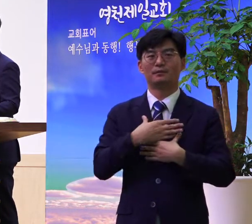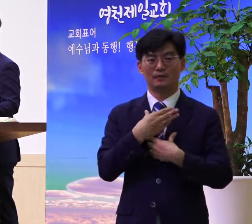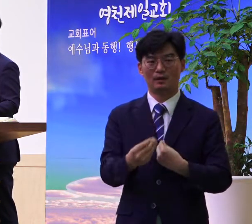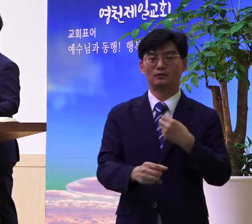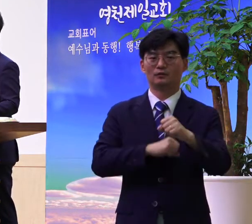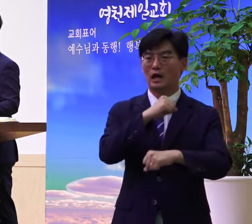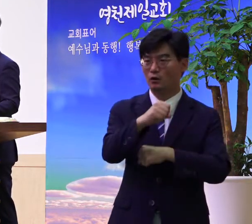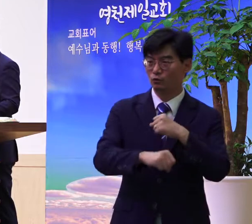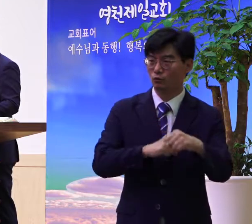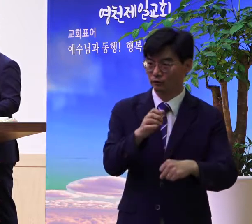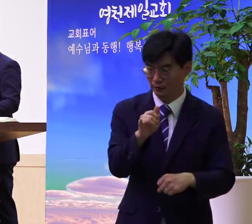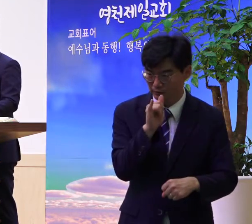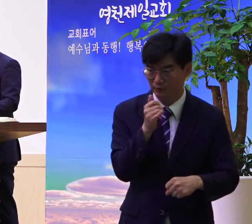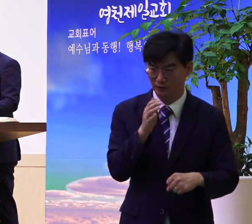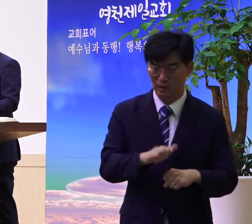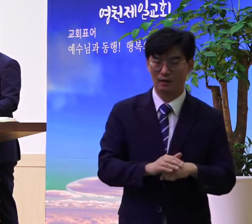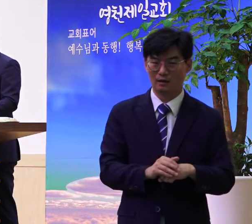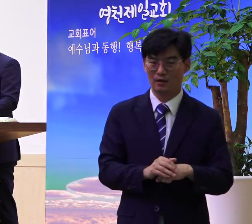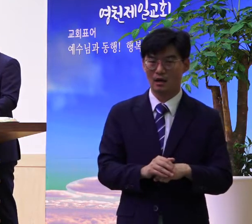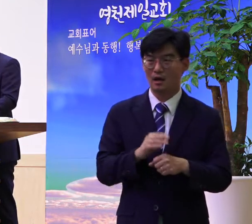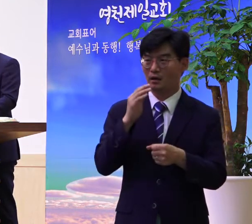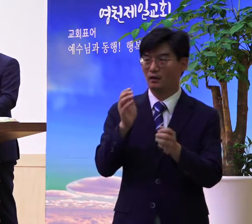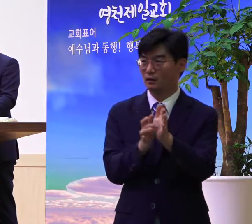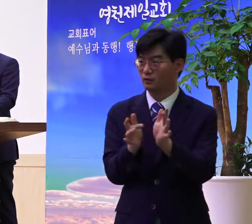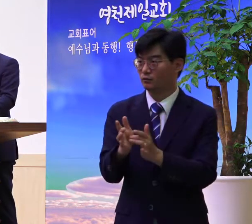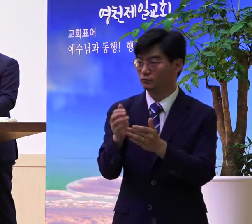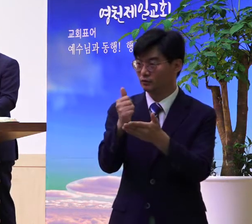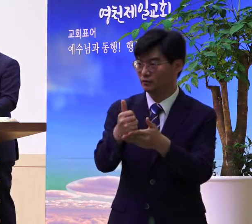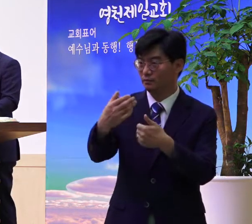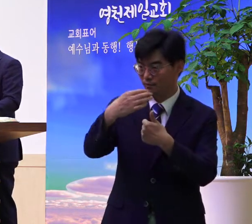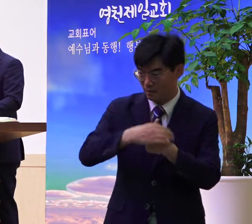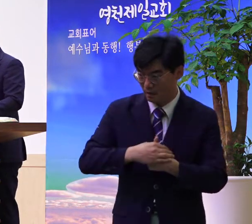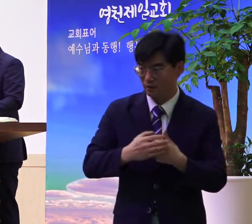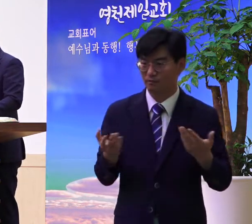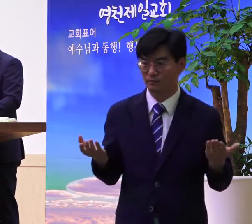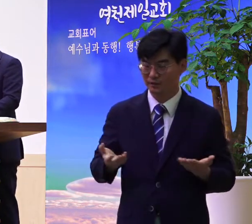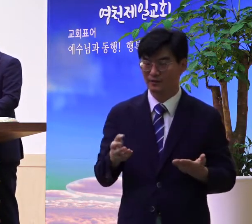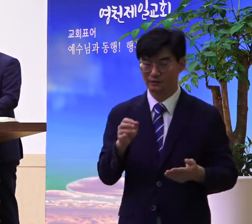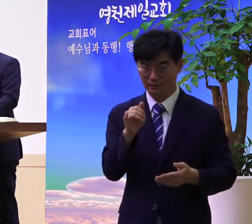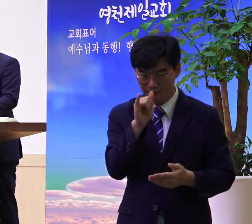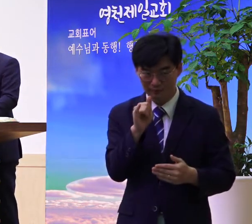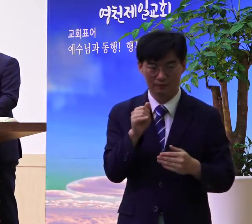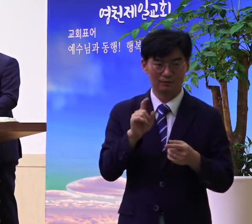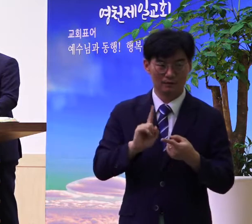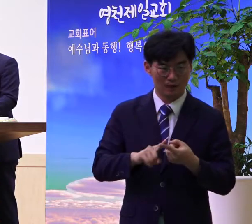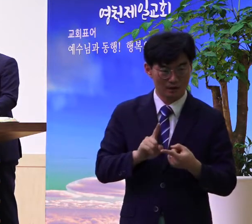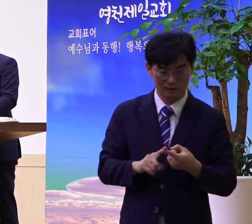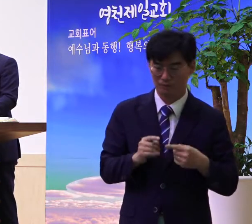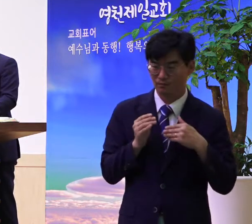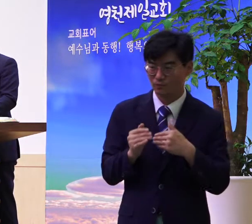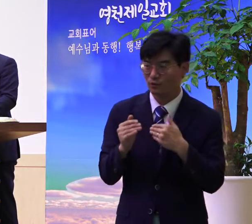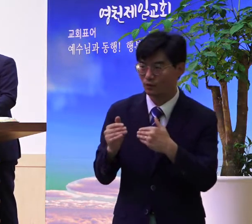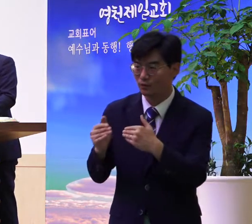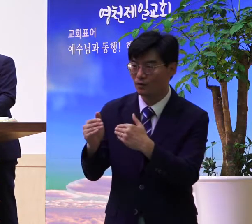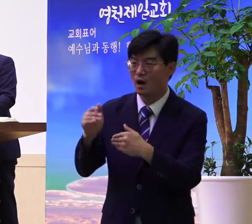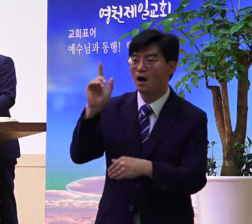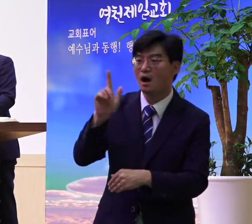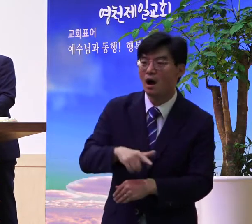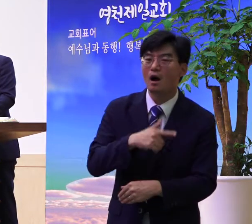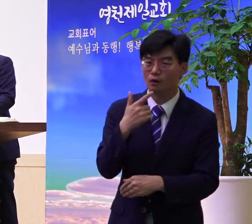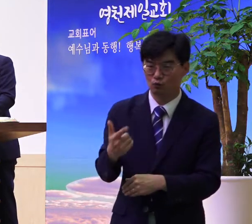한편은 주어지는 대로 그날 그때 하나님이 주시는 대로 하루하루를 살아갈 수밖에